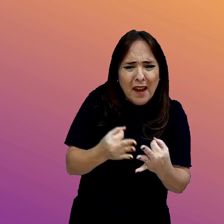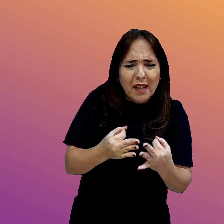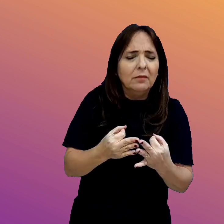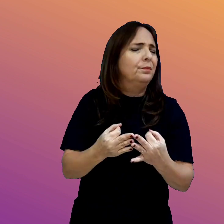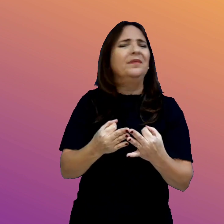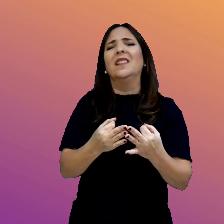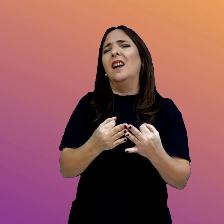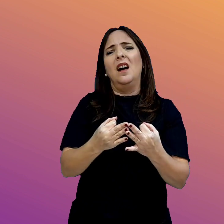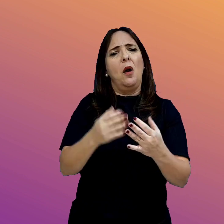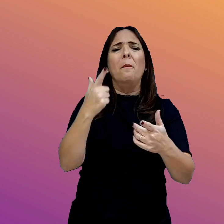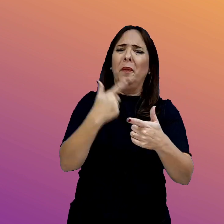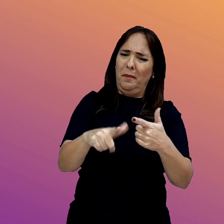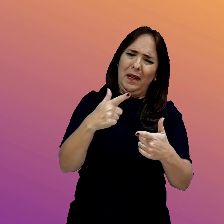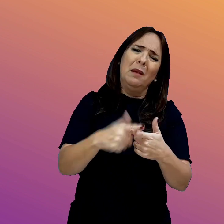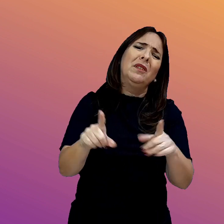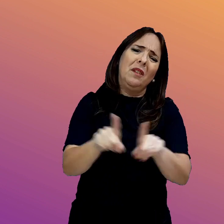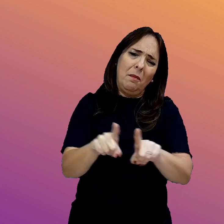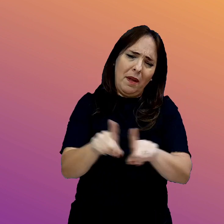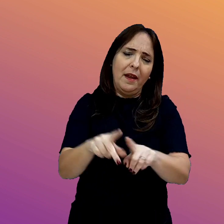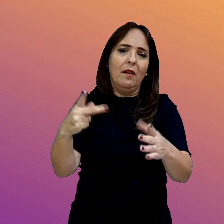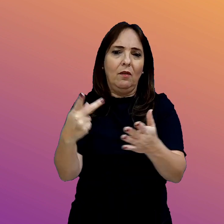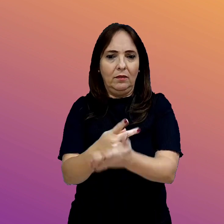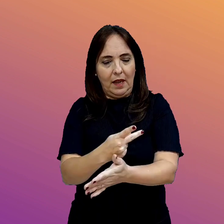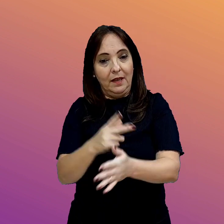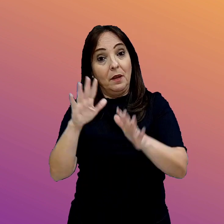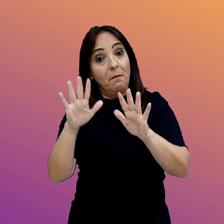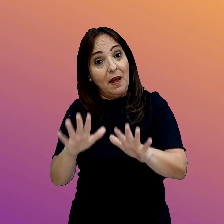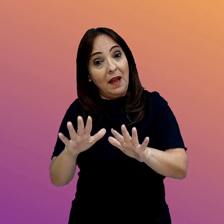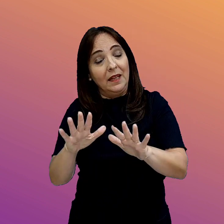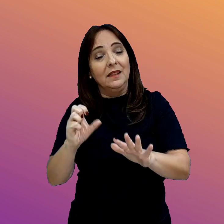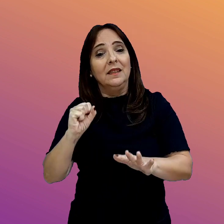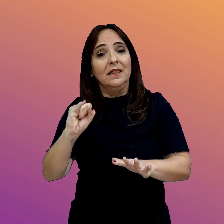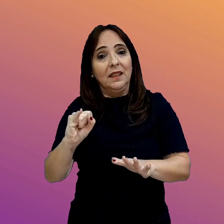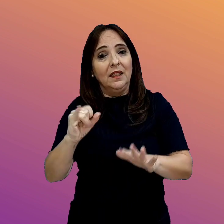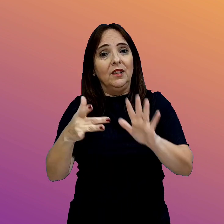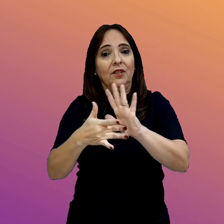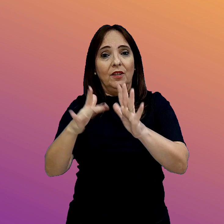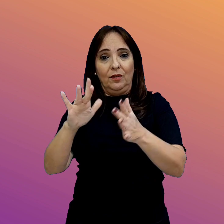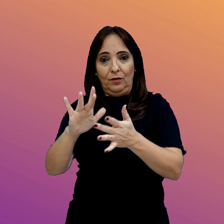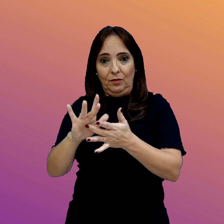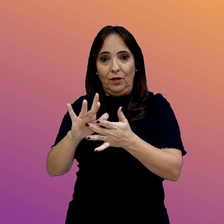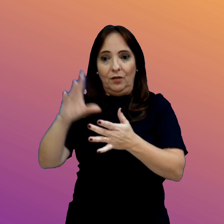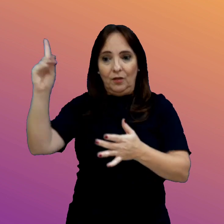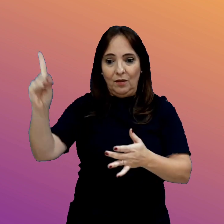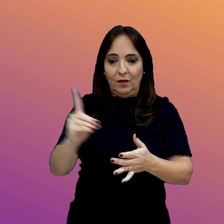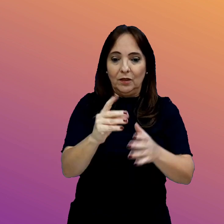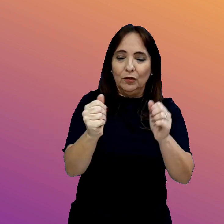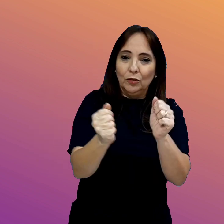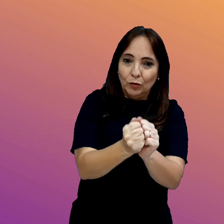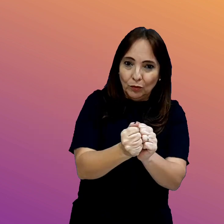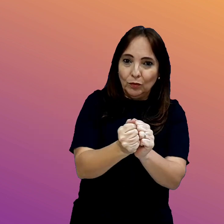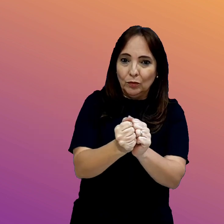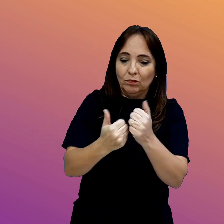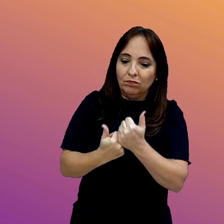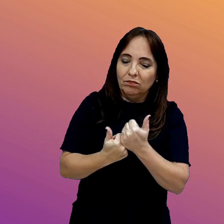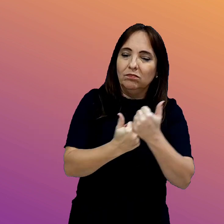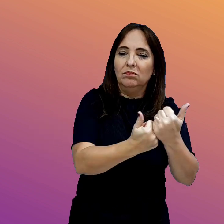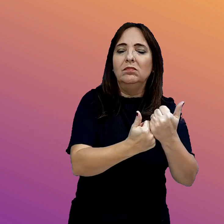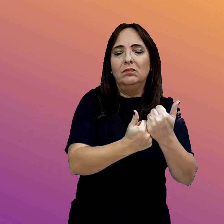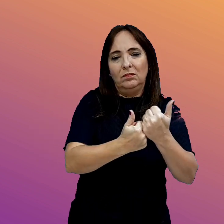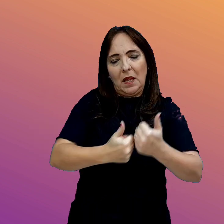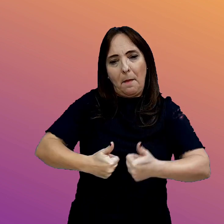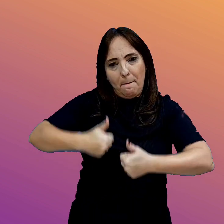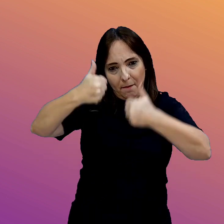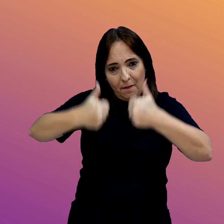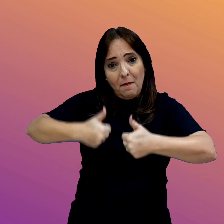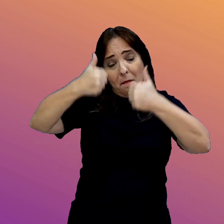no lar, com Cristo no barco, tudo vai ficar bem. Fica mesmo, passa o temporal. Mas outros temporais virão e vão passar.